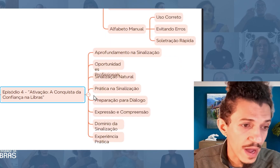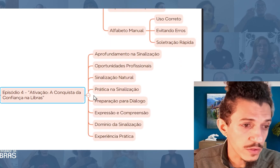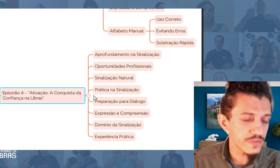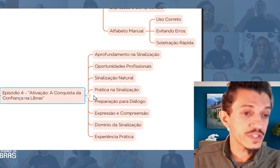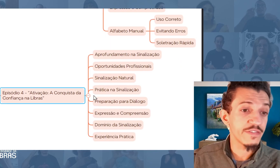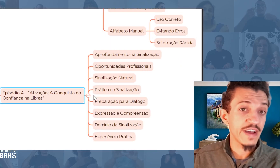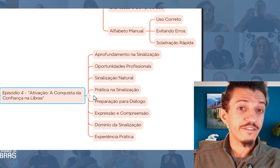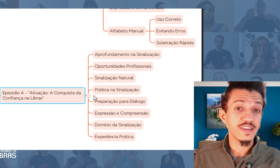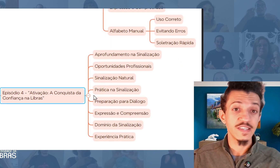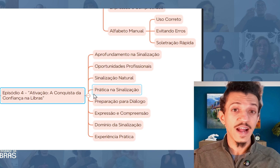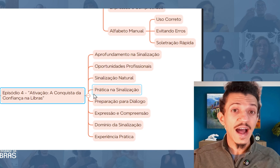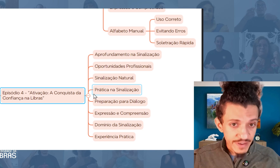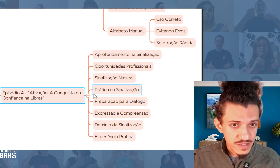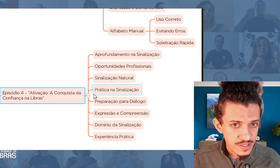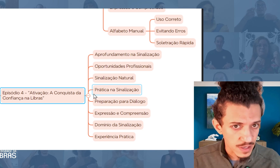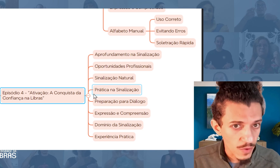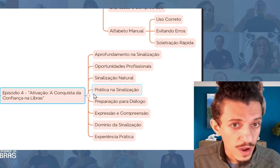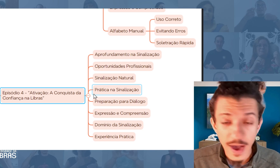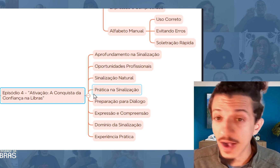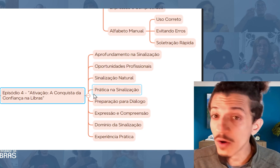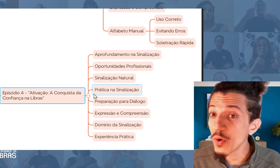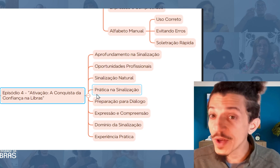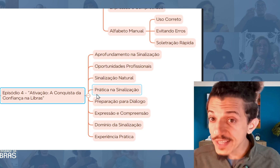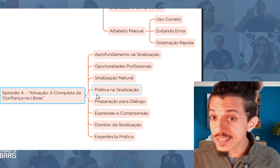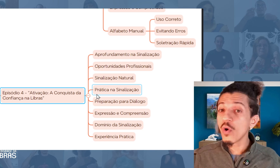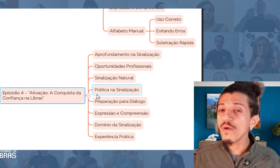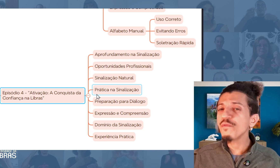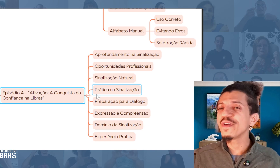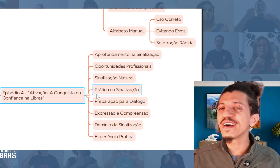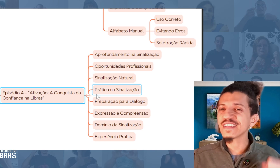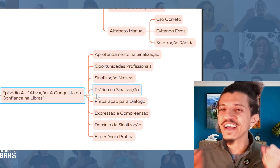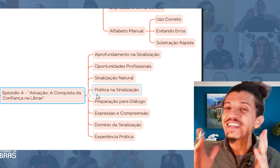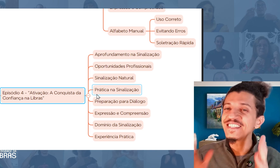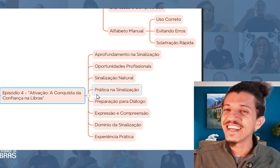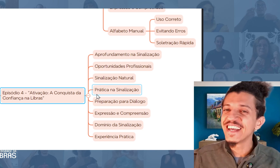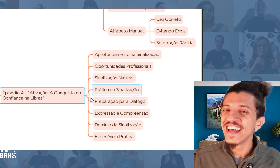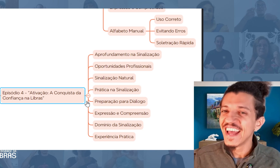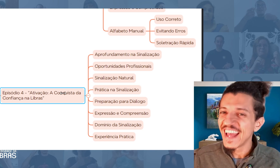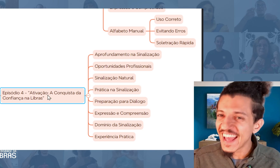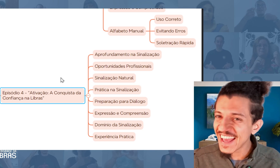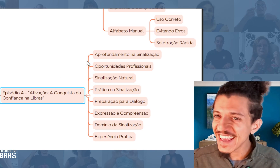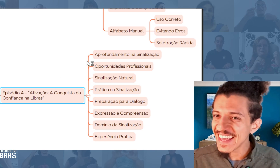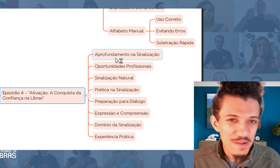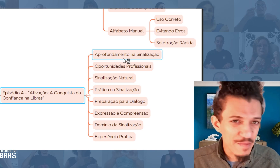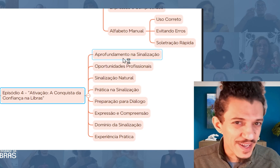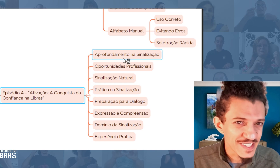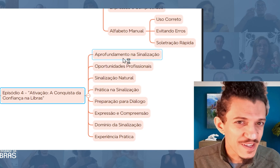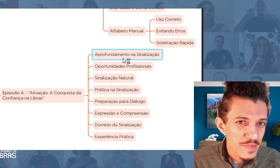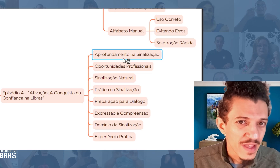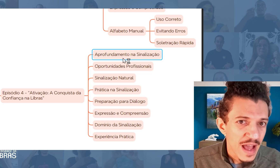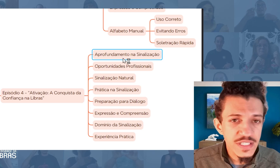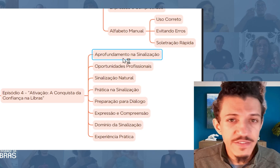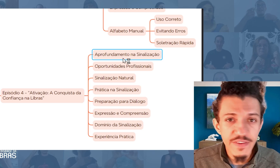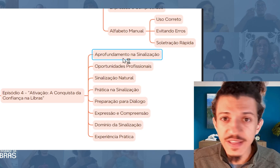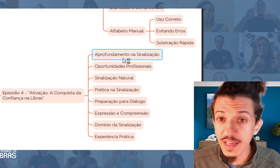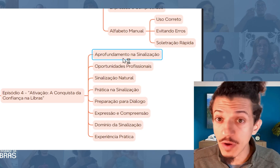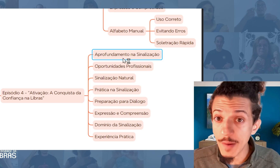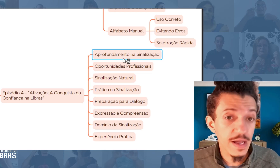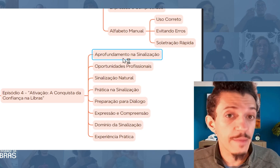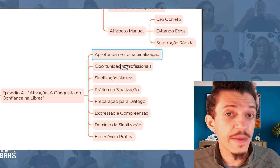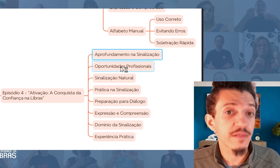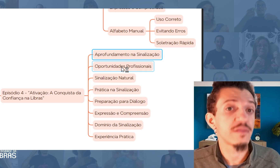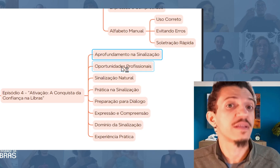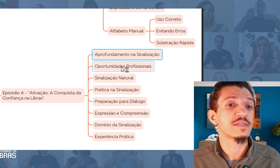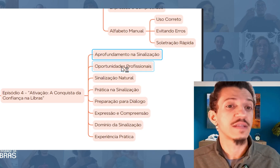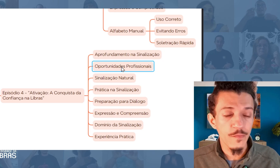onde você vai fazer a ativação, a conquista da confiança realmente em Libras. Aqui você vai ter o aprofundamento